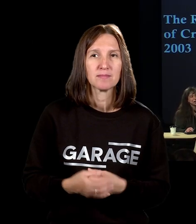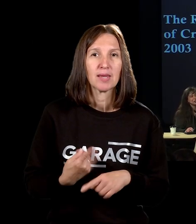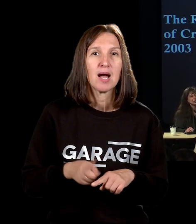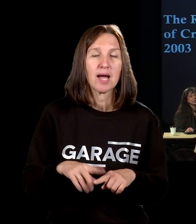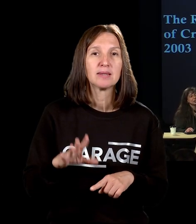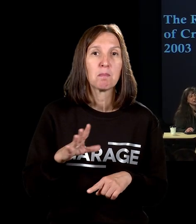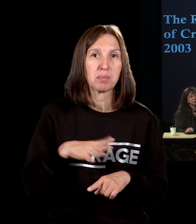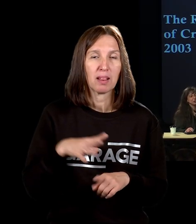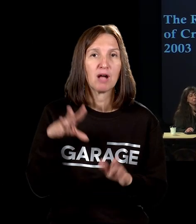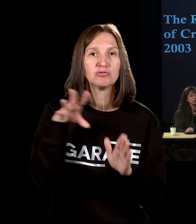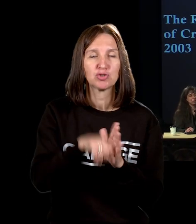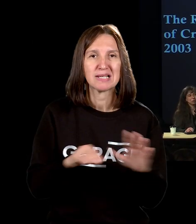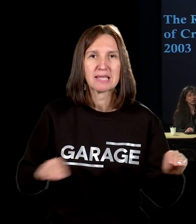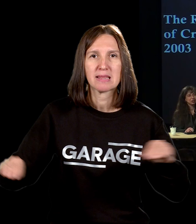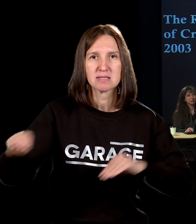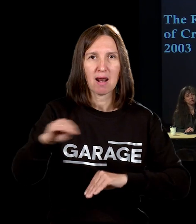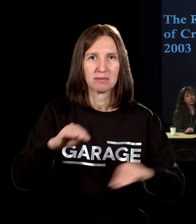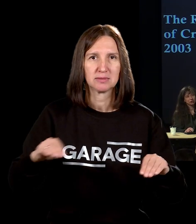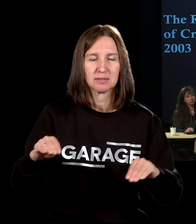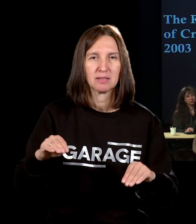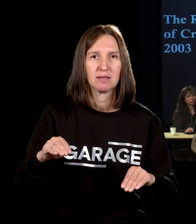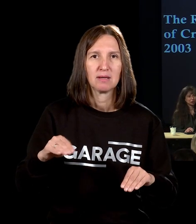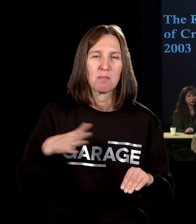Это была часть инсталляции, где были вот такие